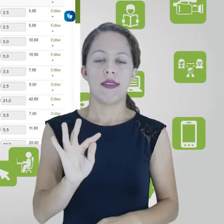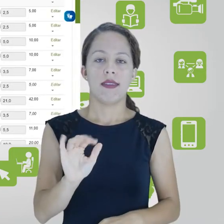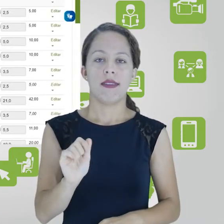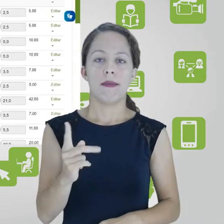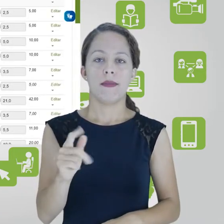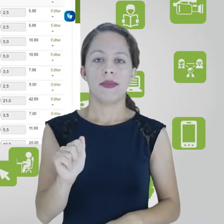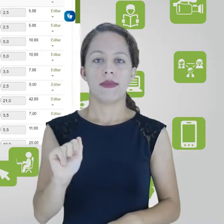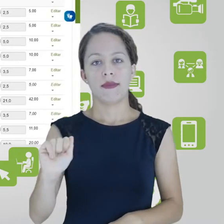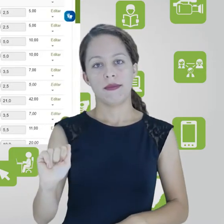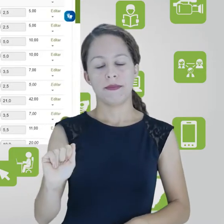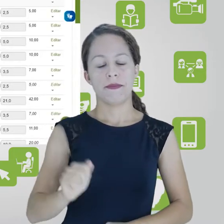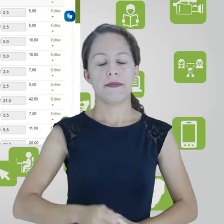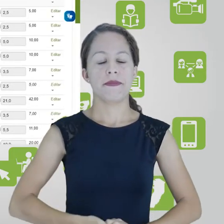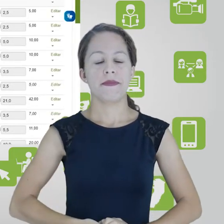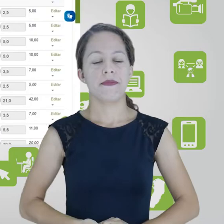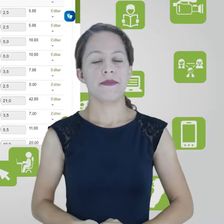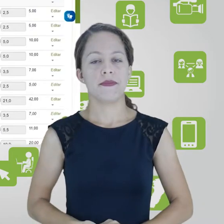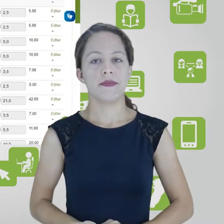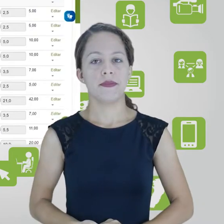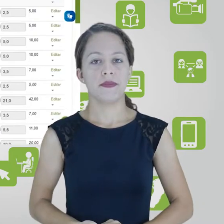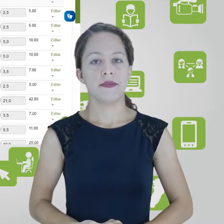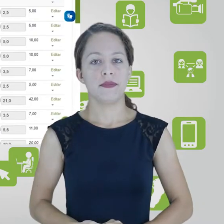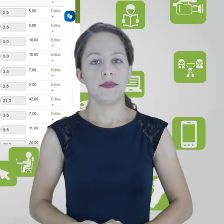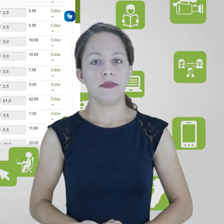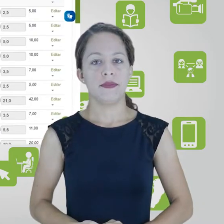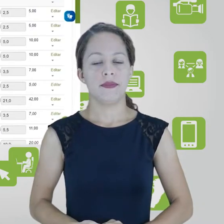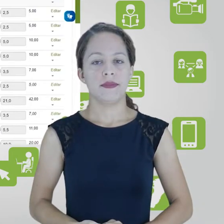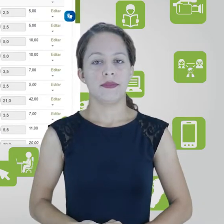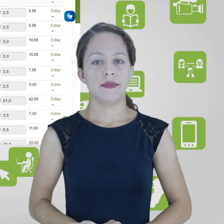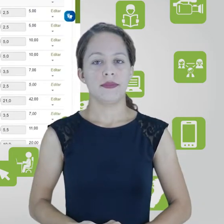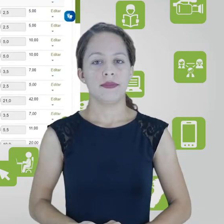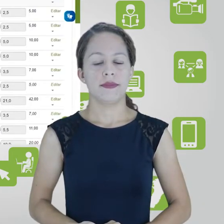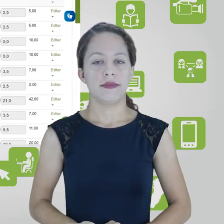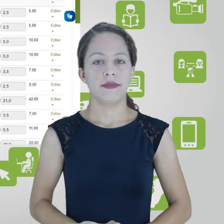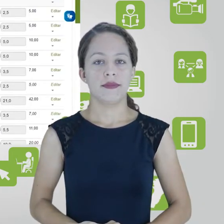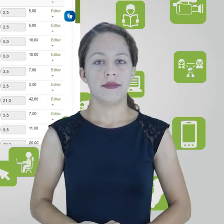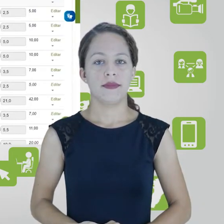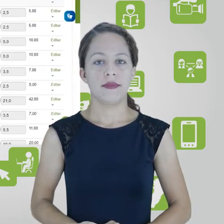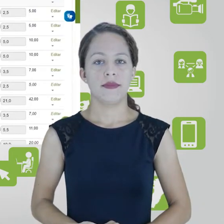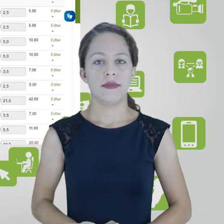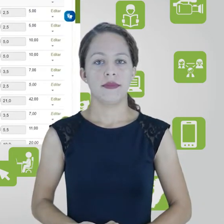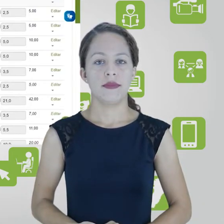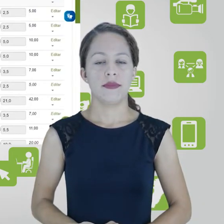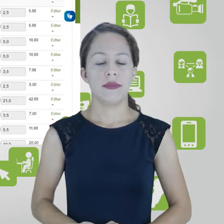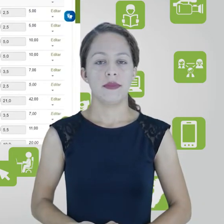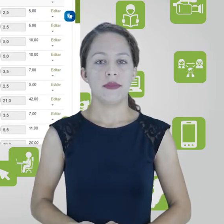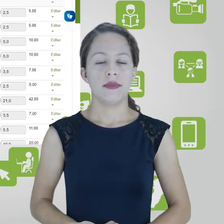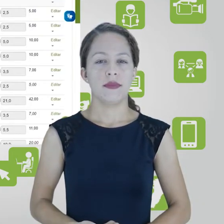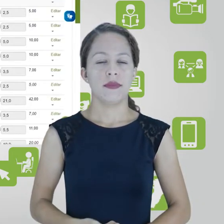etapa A, vamos dizer assim. Então, significa que essa